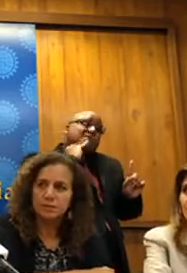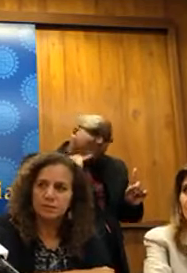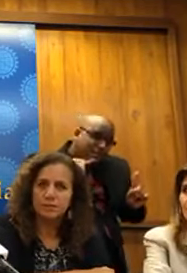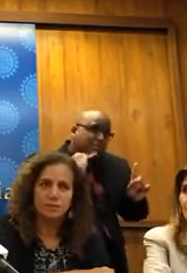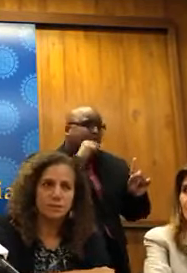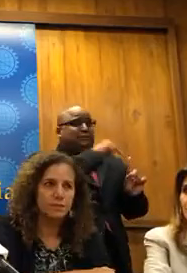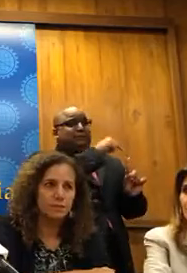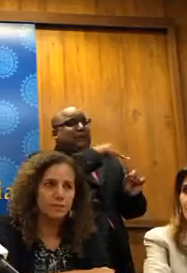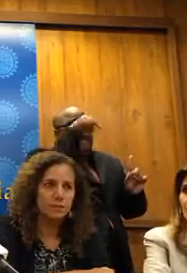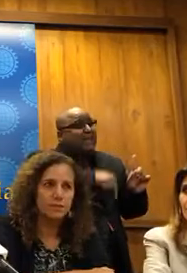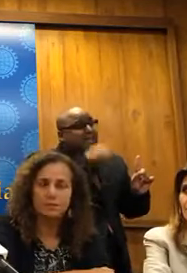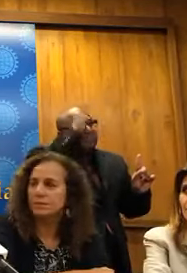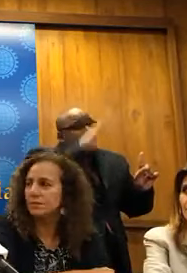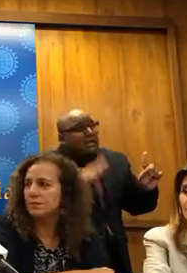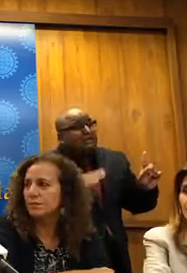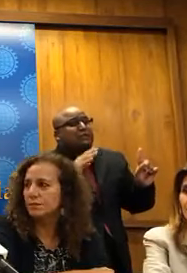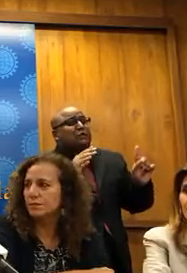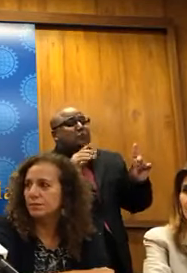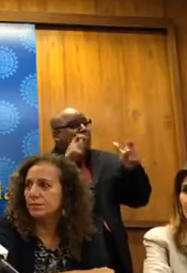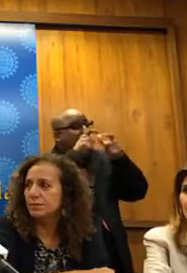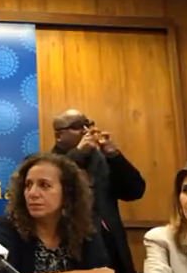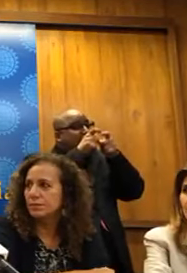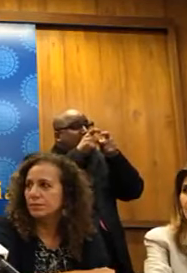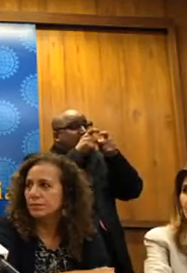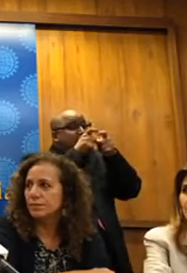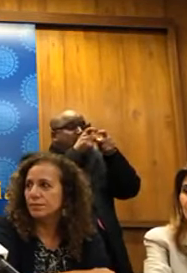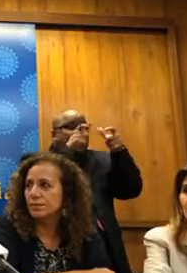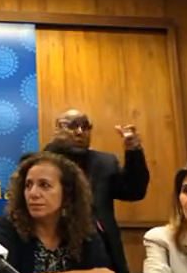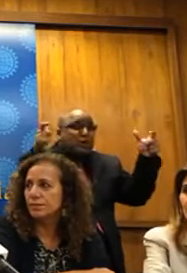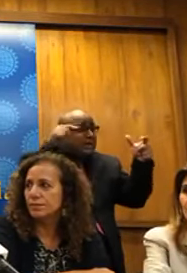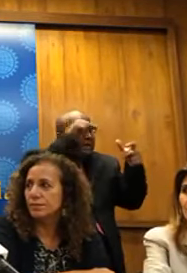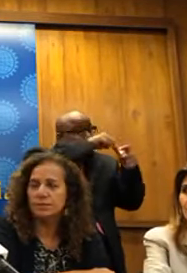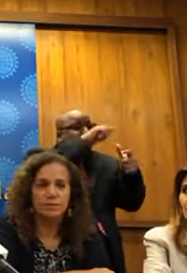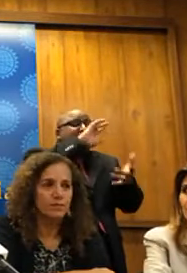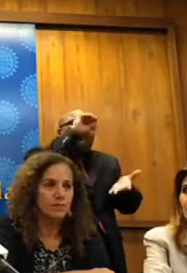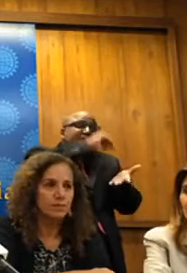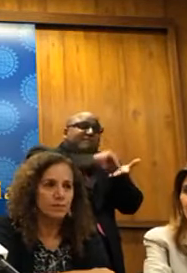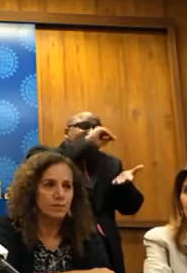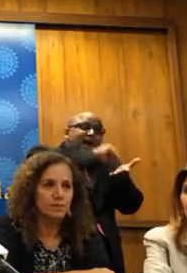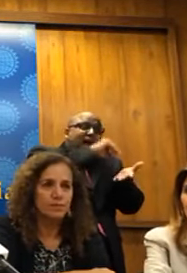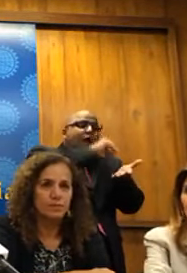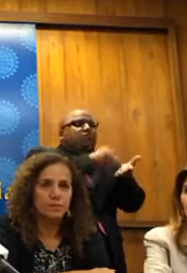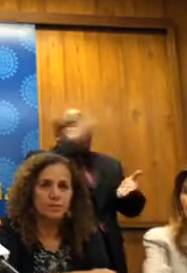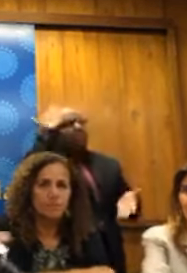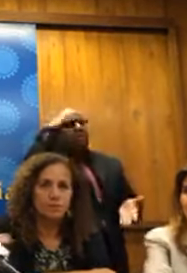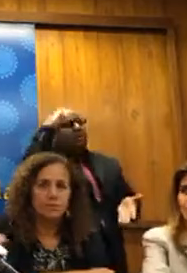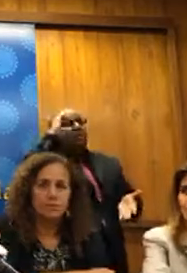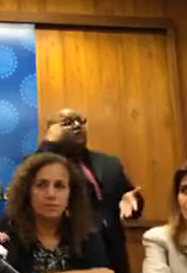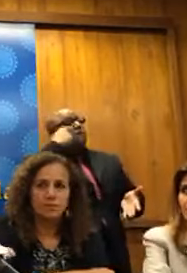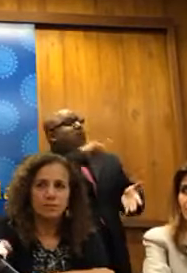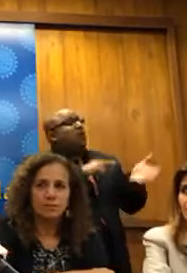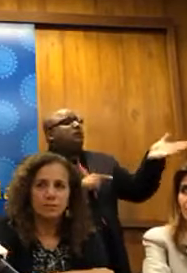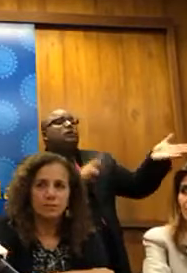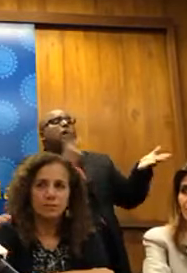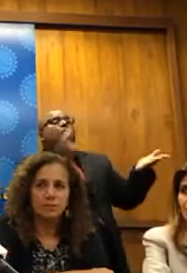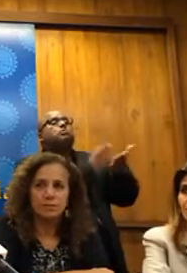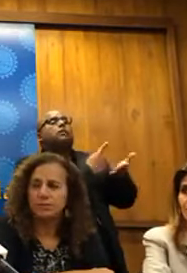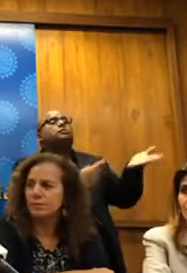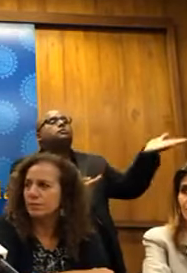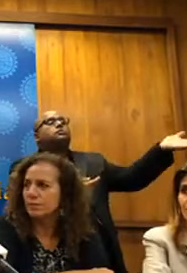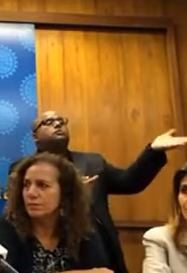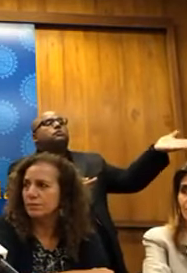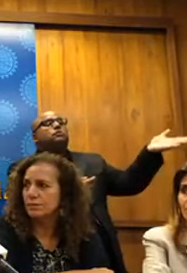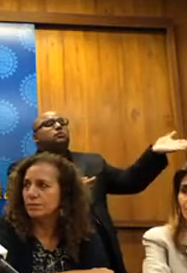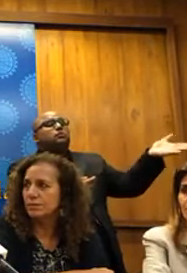Infelizmente, sobretudo no Brasil, em que as instituições não têm esse poder que pensam que têm. Veja o cara, o que está acontecendo